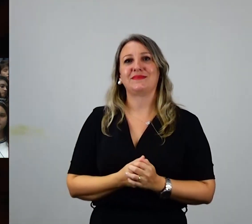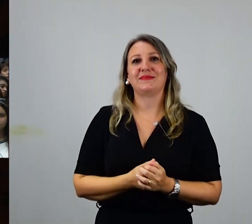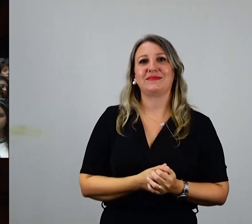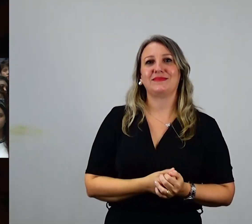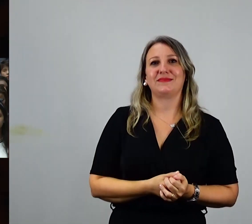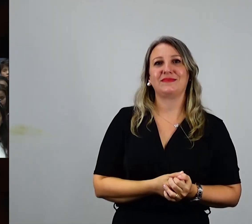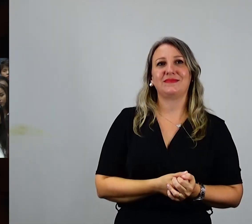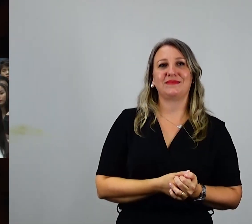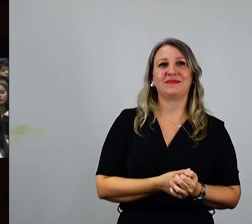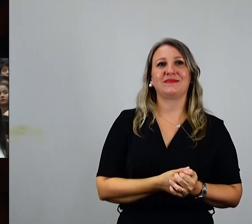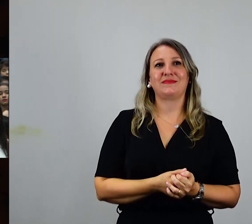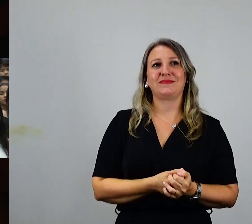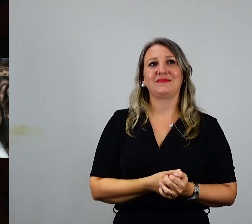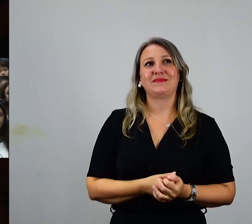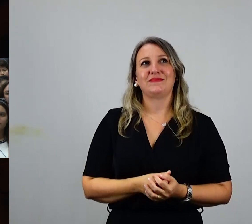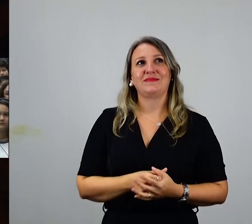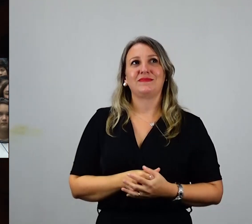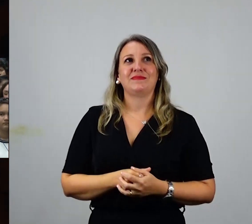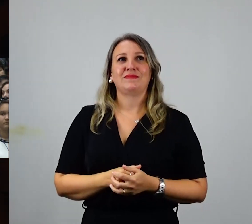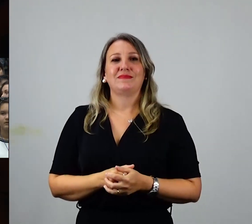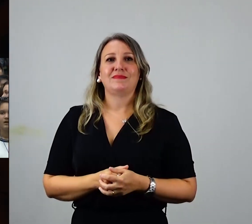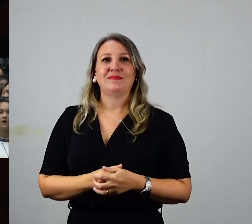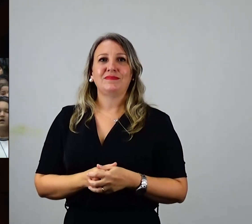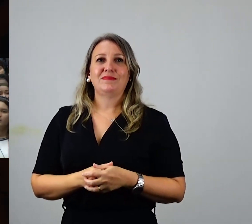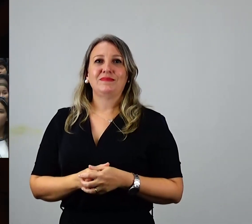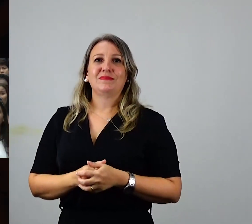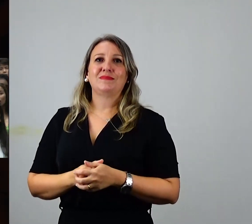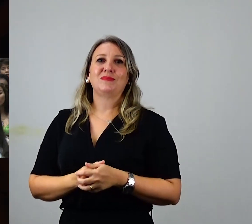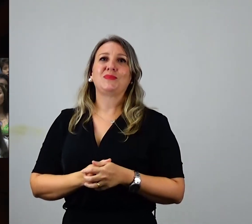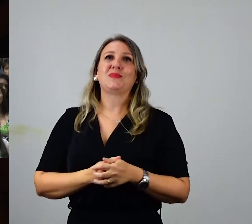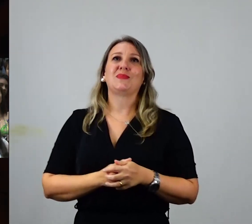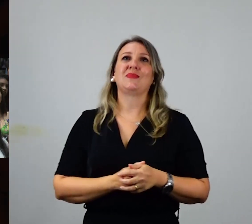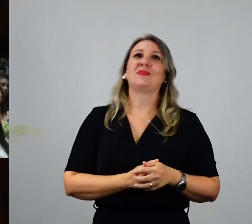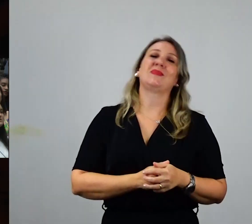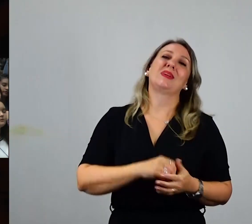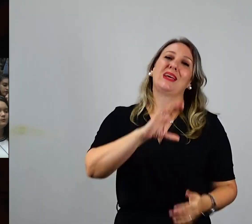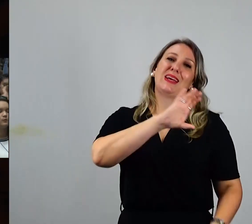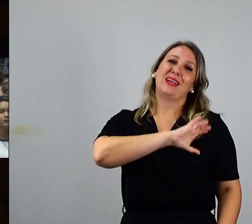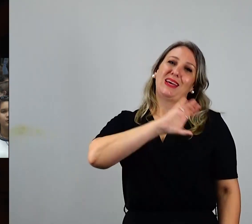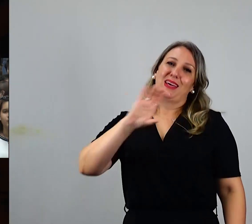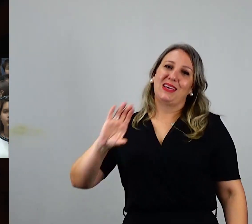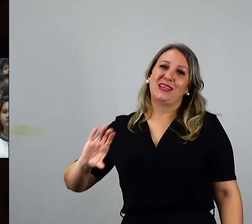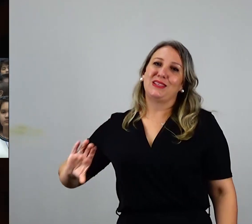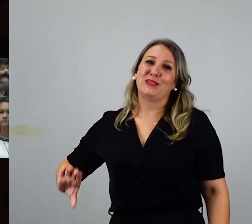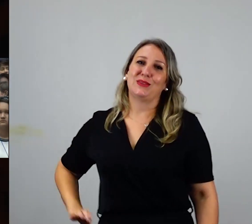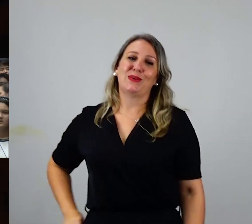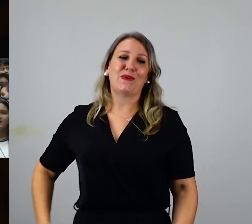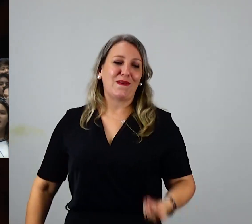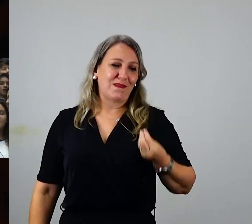Mais uma vez essa última parte. quando Cristo